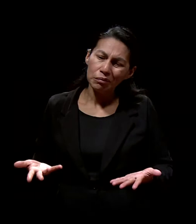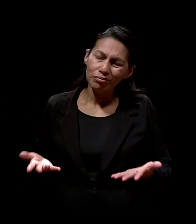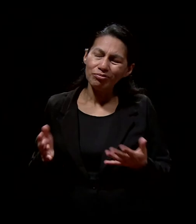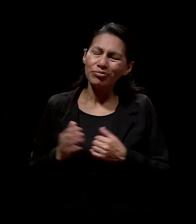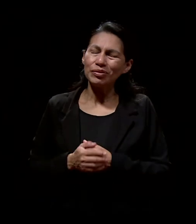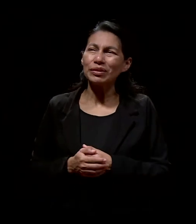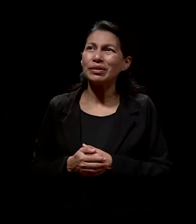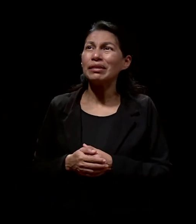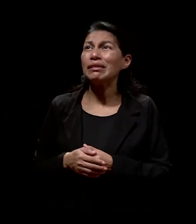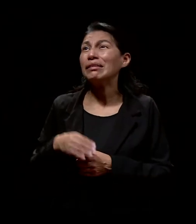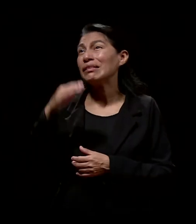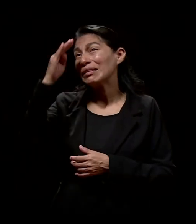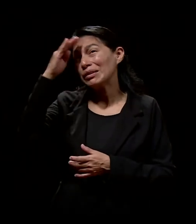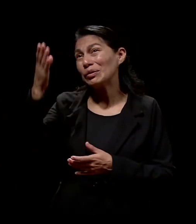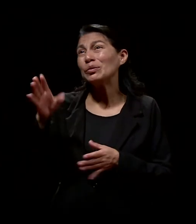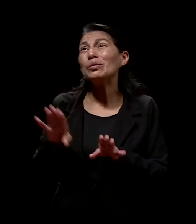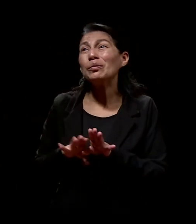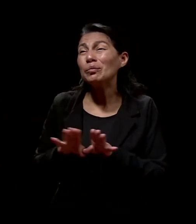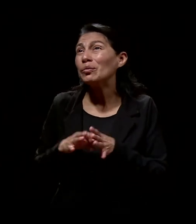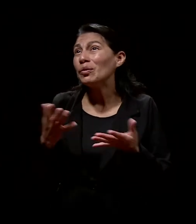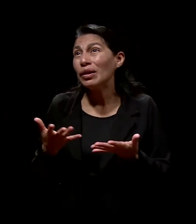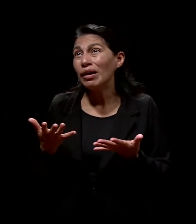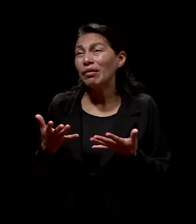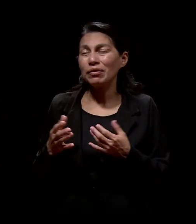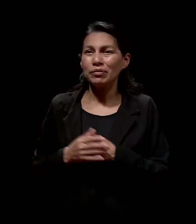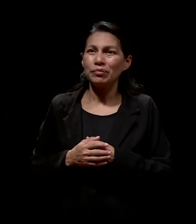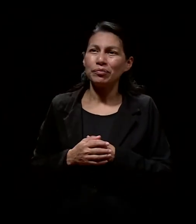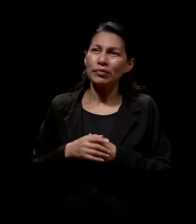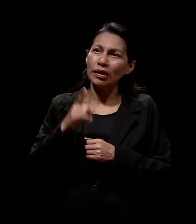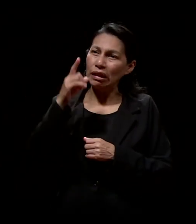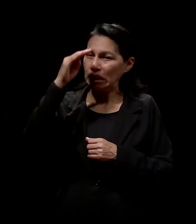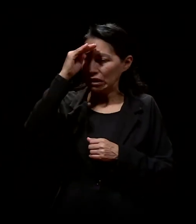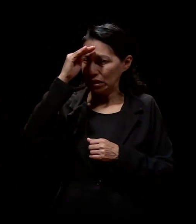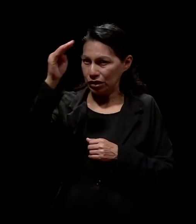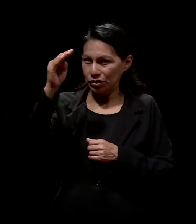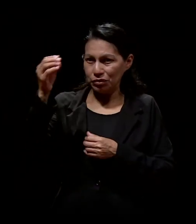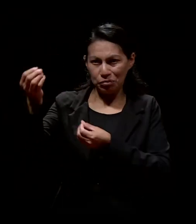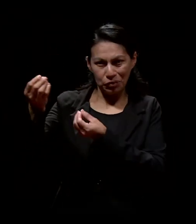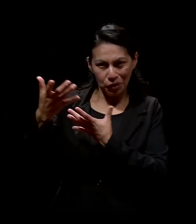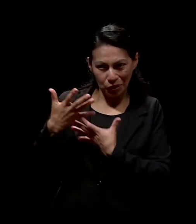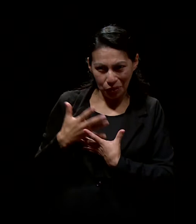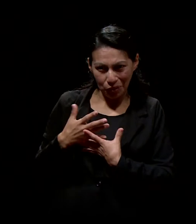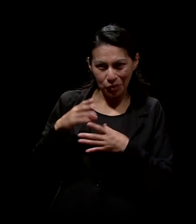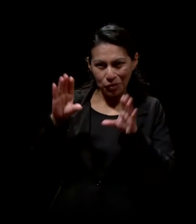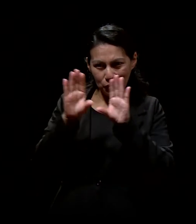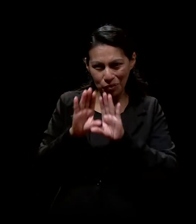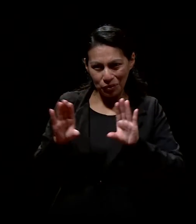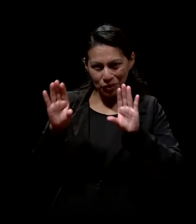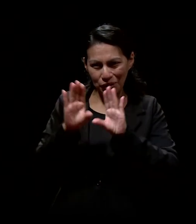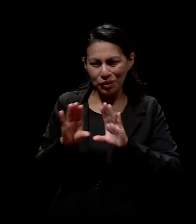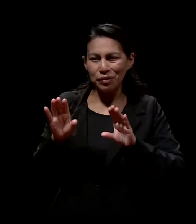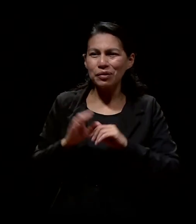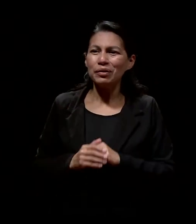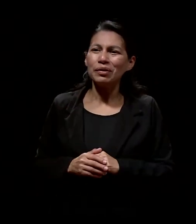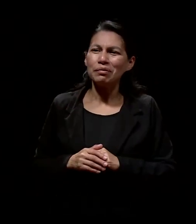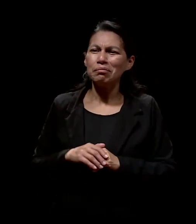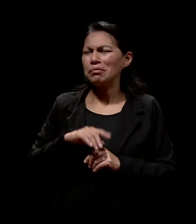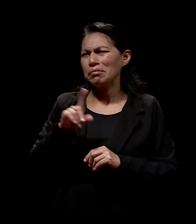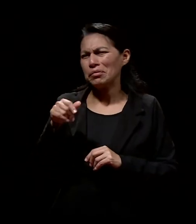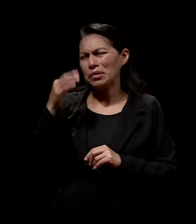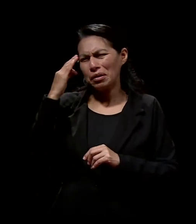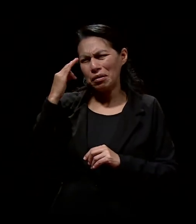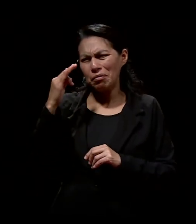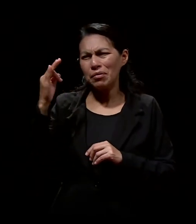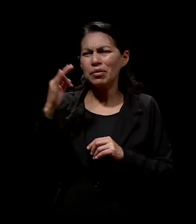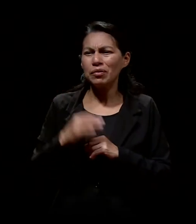yo traje se me descompuso. Yo dije, Señor, ¿cómo le voy a hacer? El Señor en su momento obró, tuve una